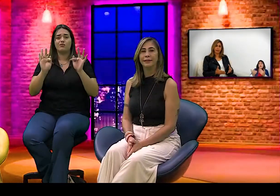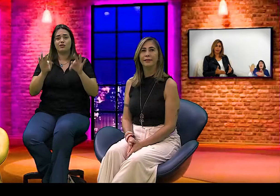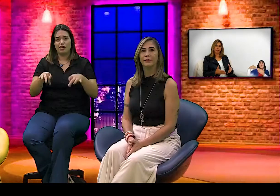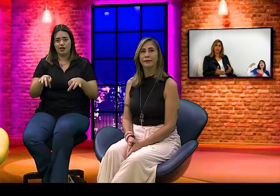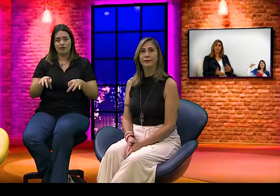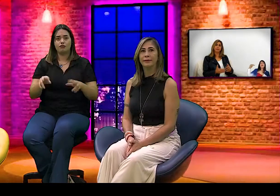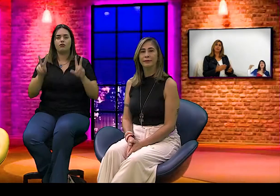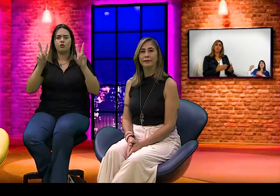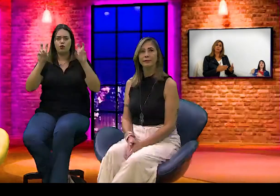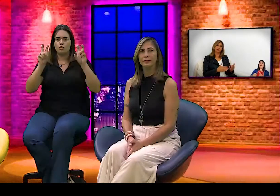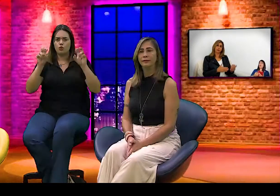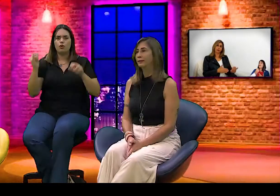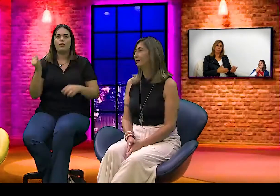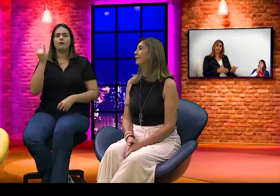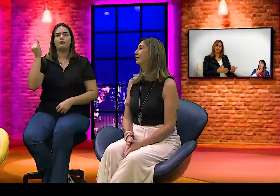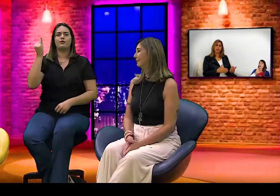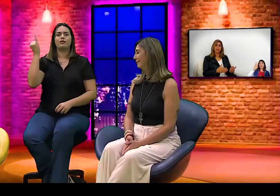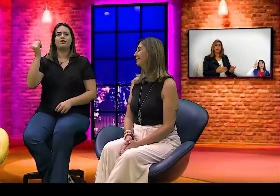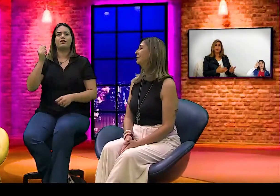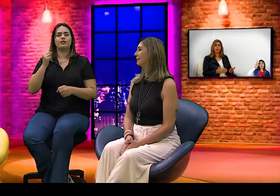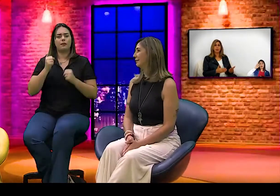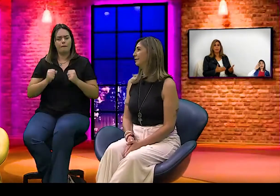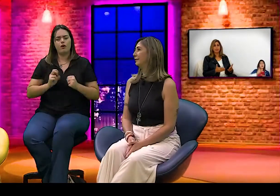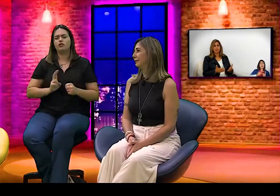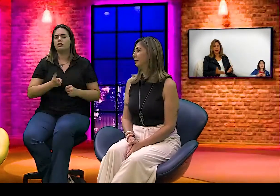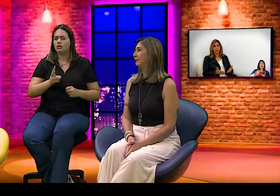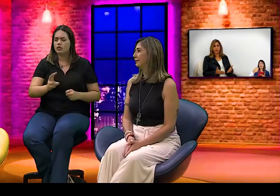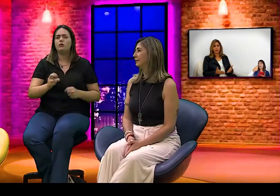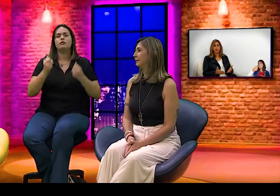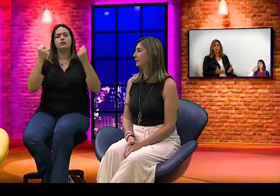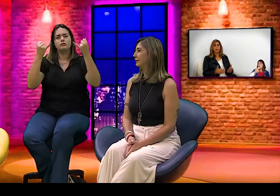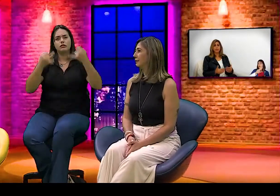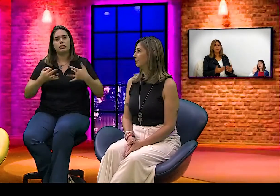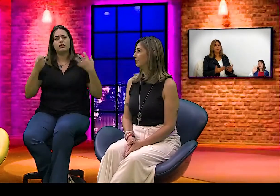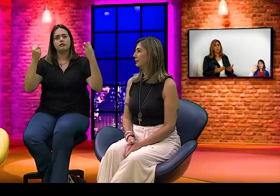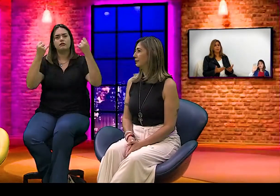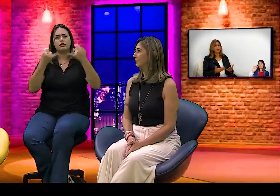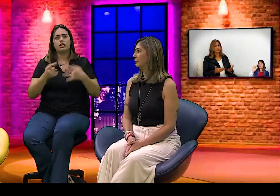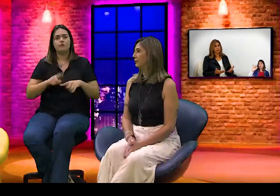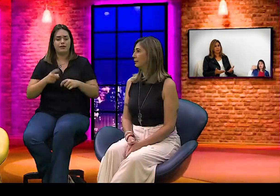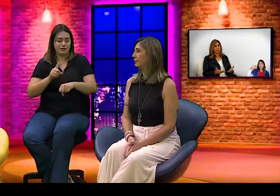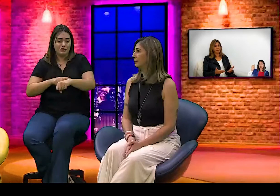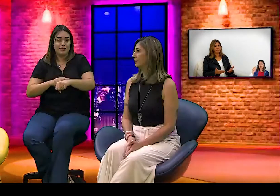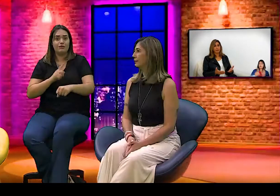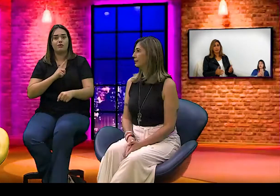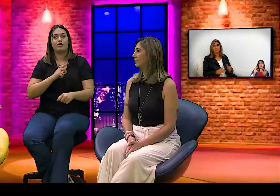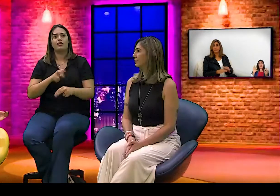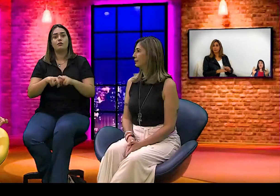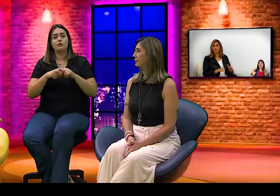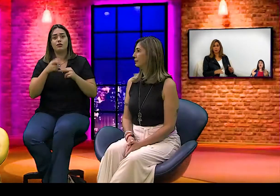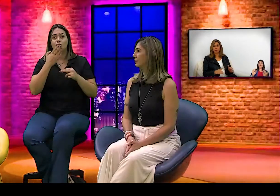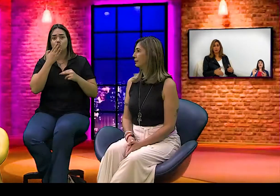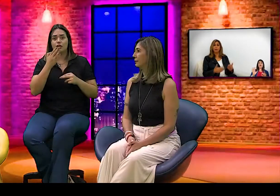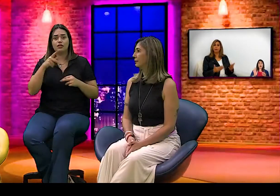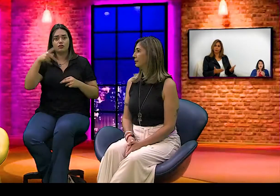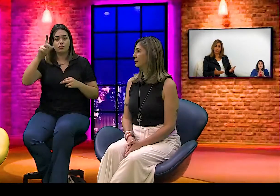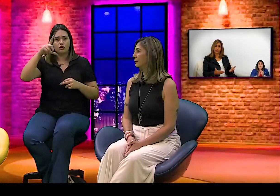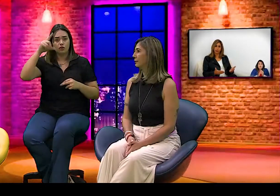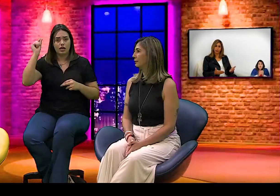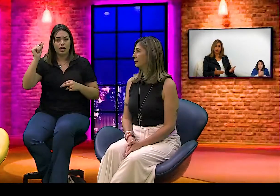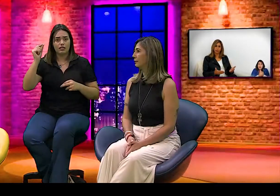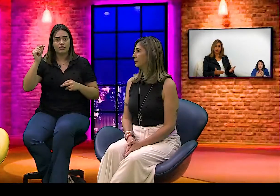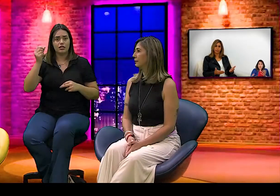muito importante, que a gente poderia sempre estar estendendo para conversar, mas temos nosso tempo aqui, por isso eu peço para você, Kátia, deixar os